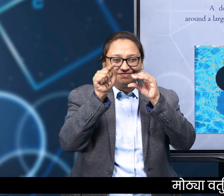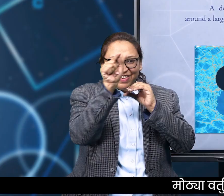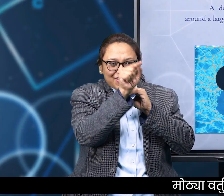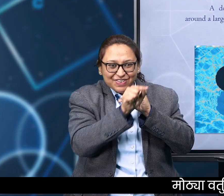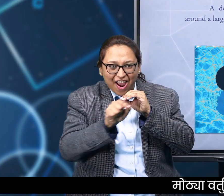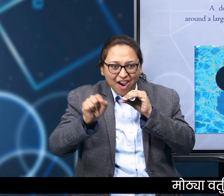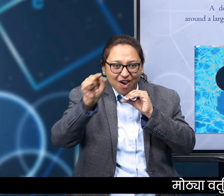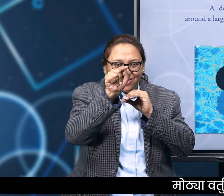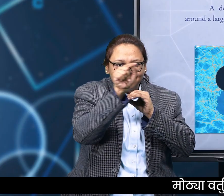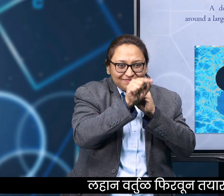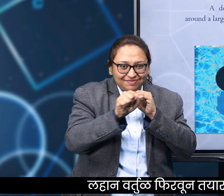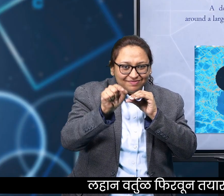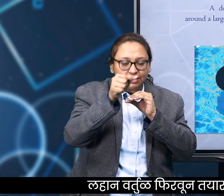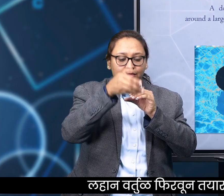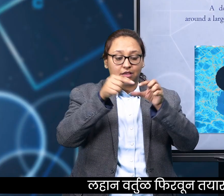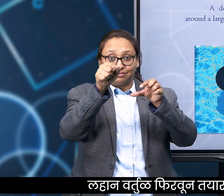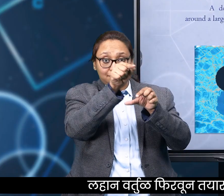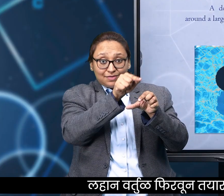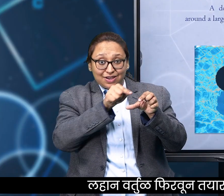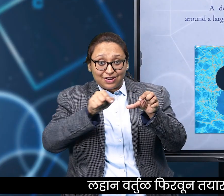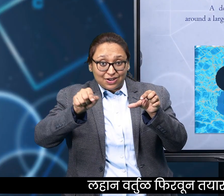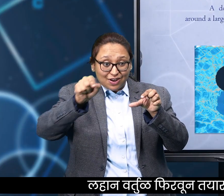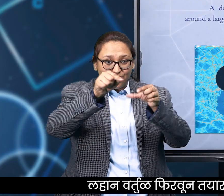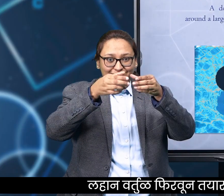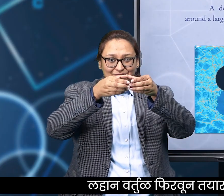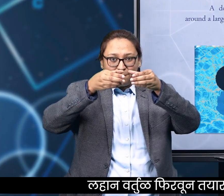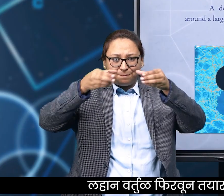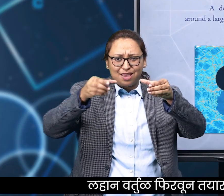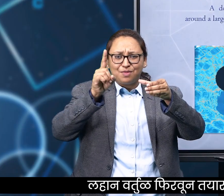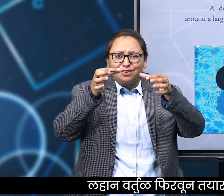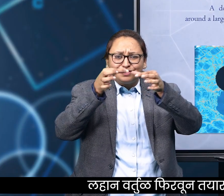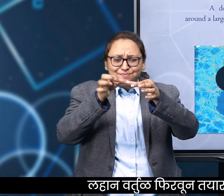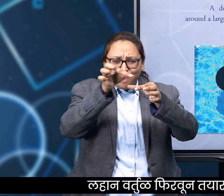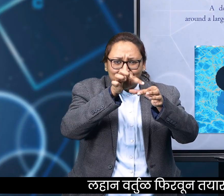मोठ्या वर्तुळाभोवती एक लहान वर्तुळ फिरवून तयार होणारी डोनट आकाराची वस्तू.